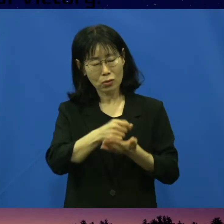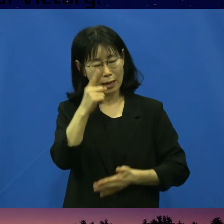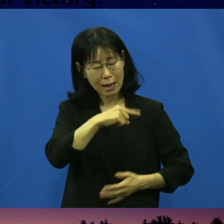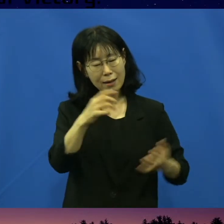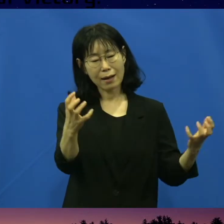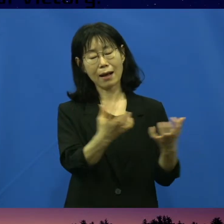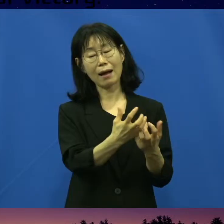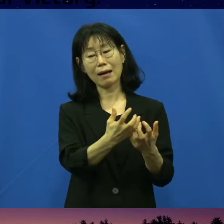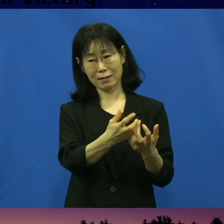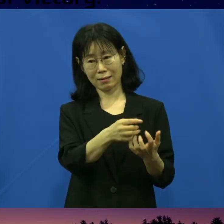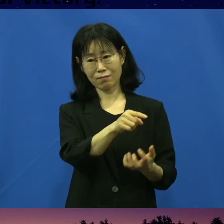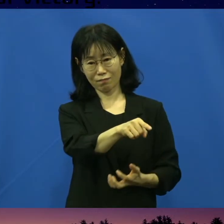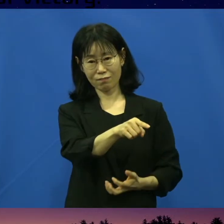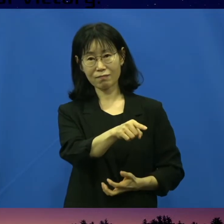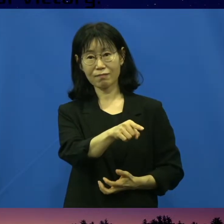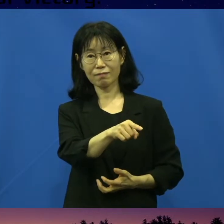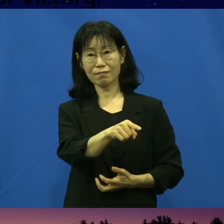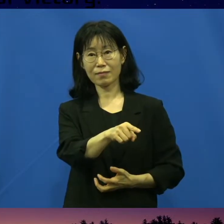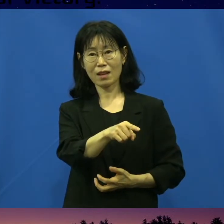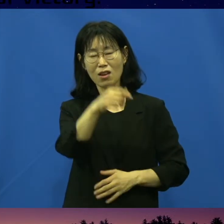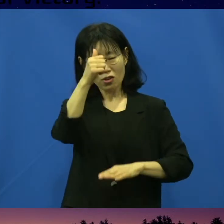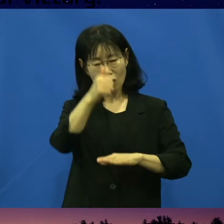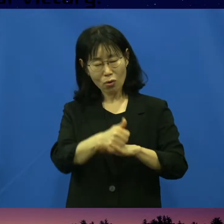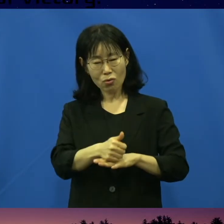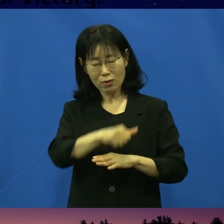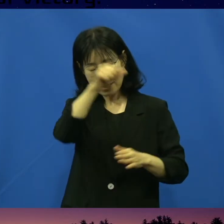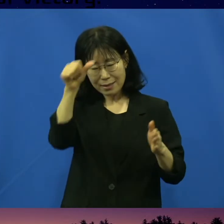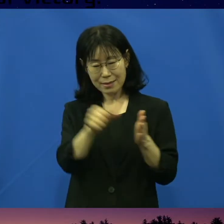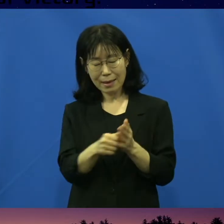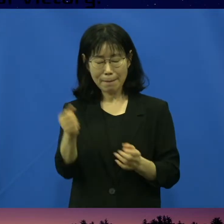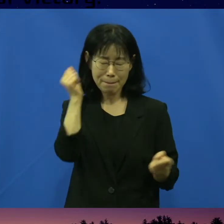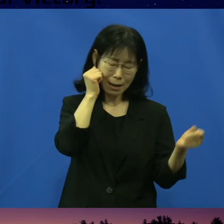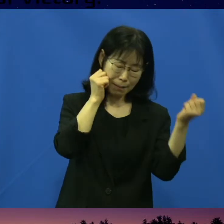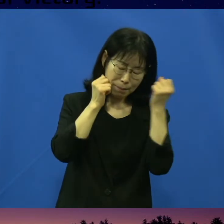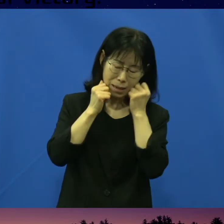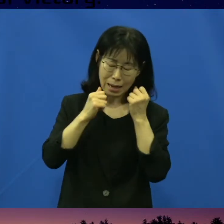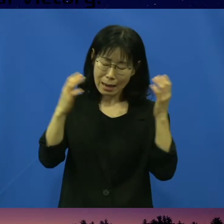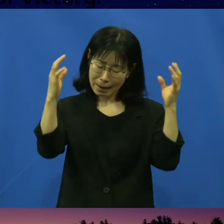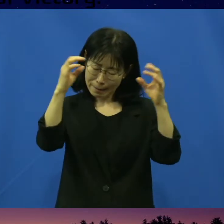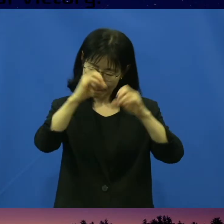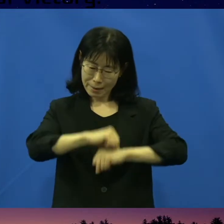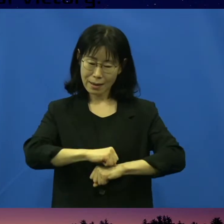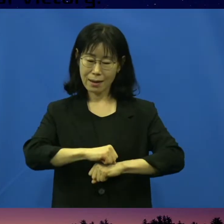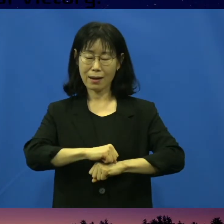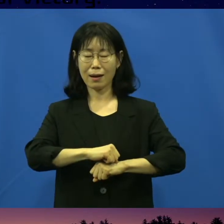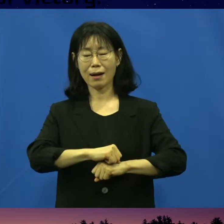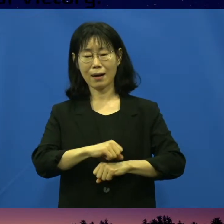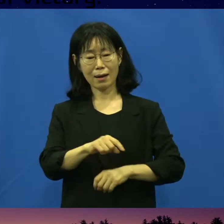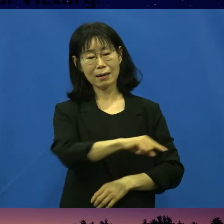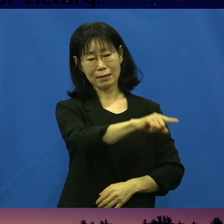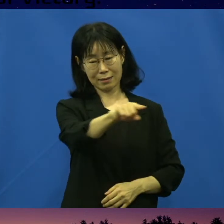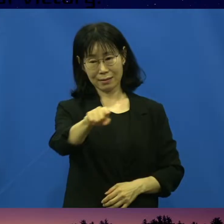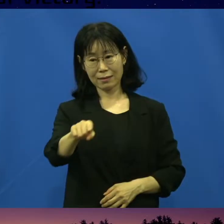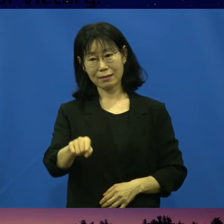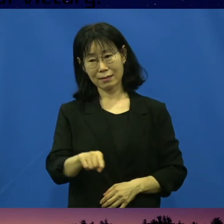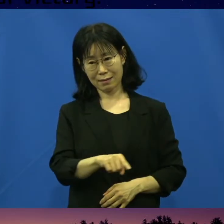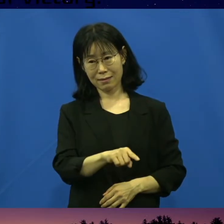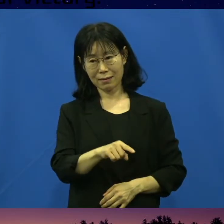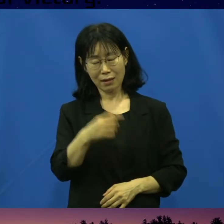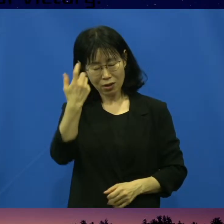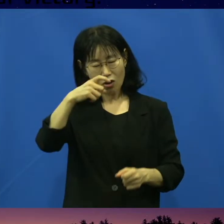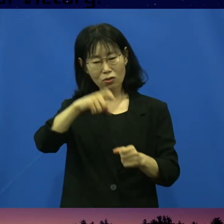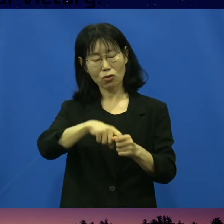교묘하게 죄를 짓고 자기 인생을 완전히 망가뜨리는데도 불구하고 그것을 인식하지 못하는 이 현대판 영적